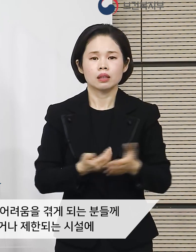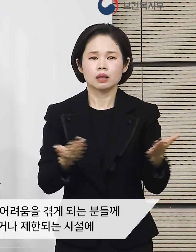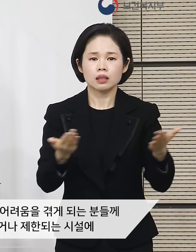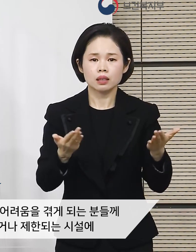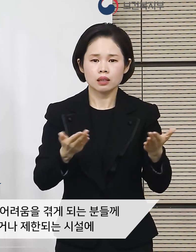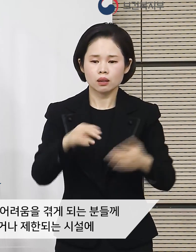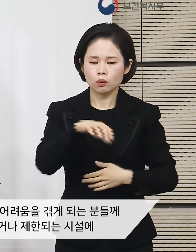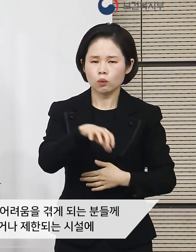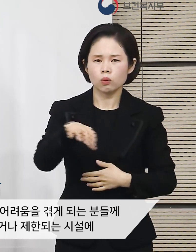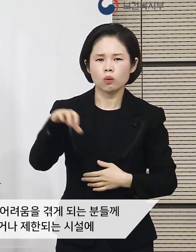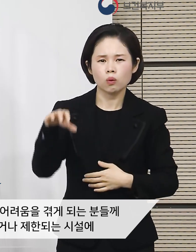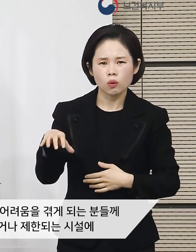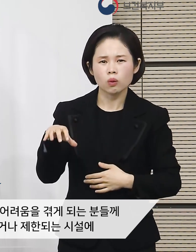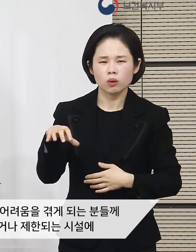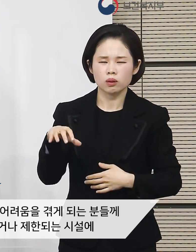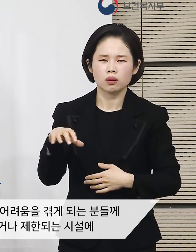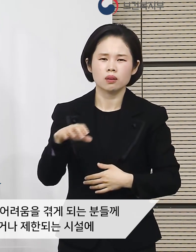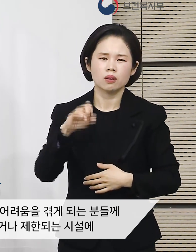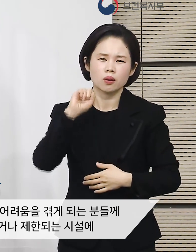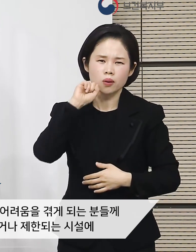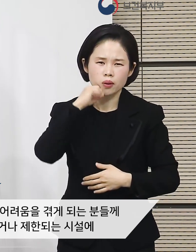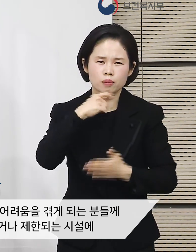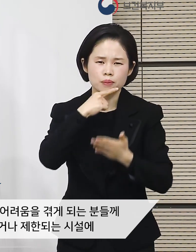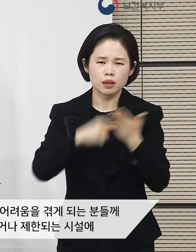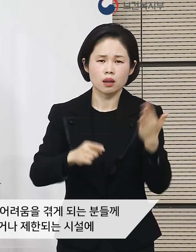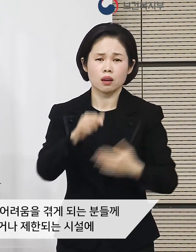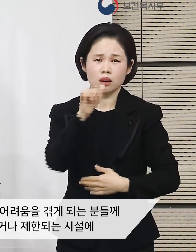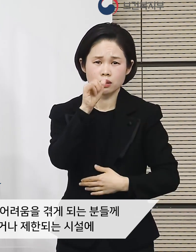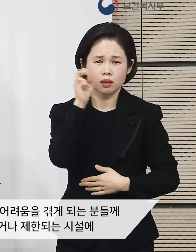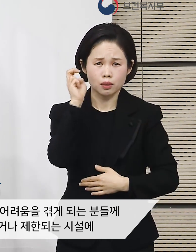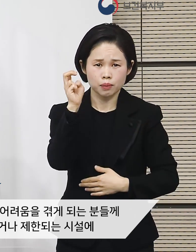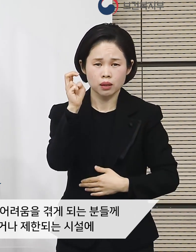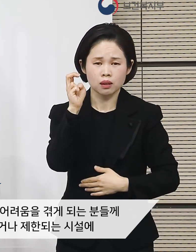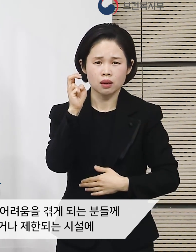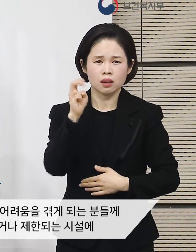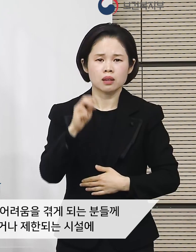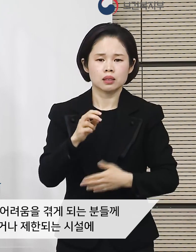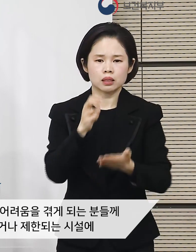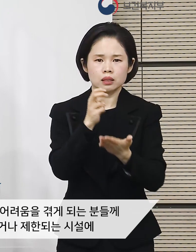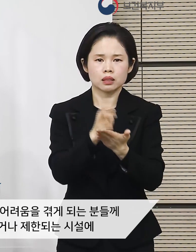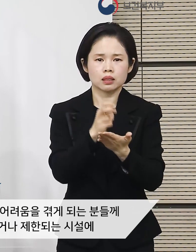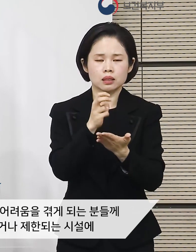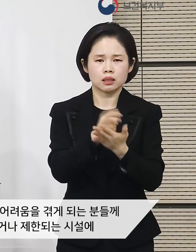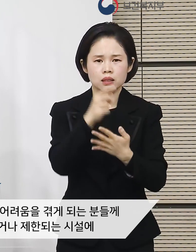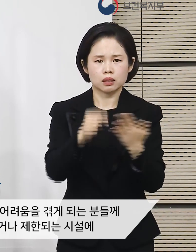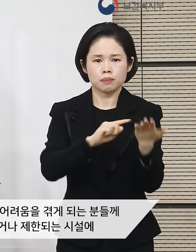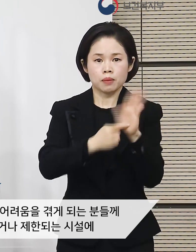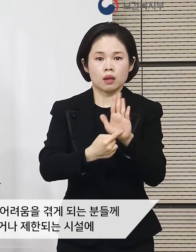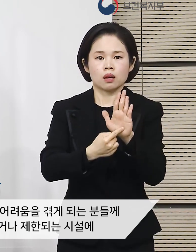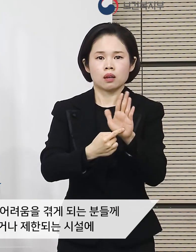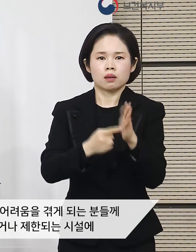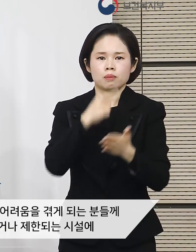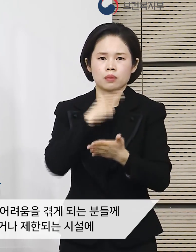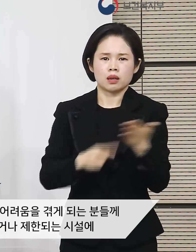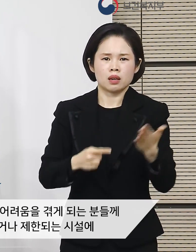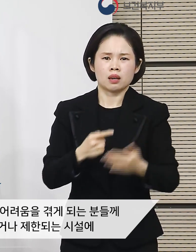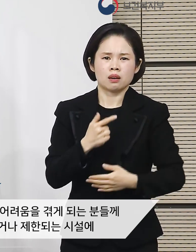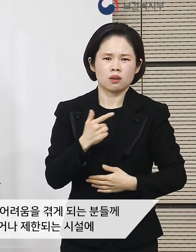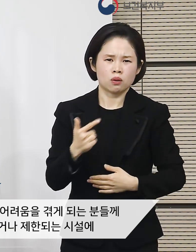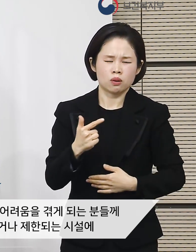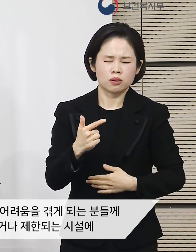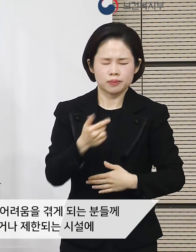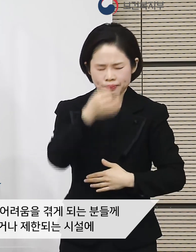생업 현장에도 피해가 클 것으로 예상하며 생업에 어려움을 겪게 되는 분들께 무척